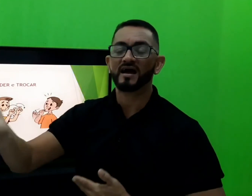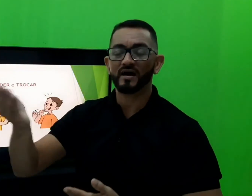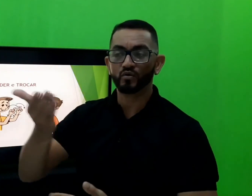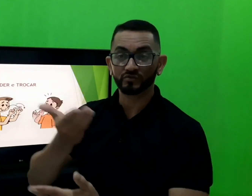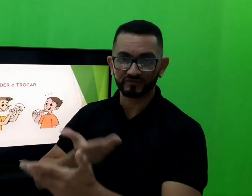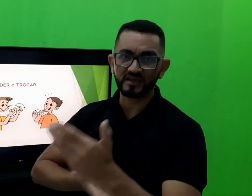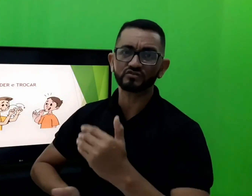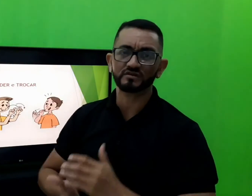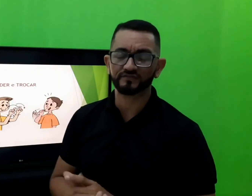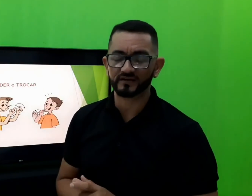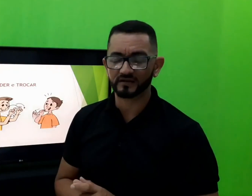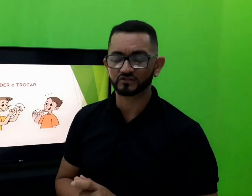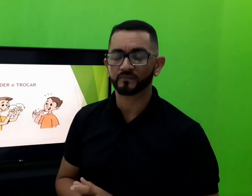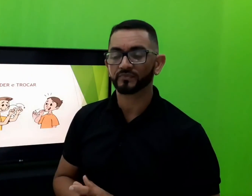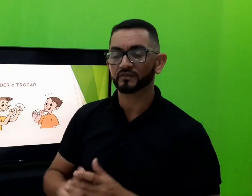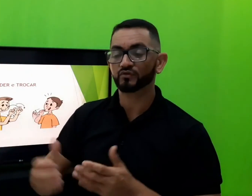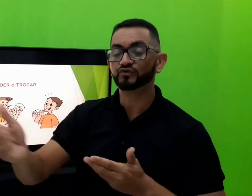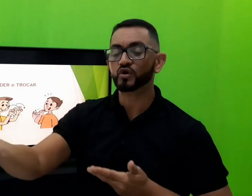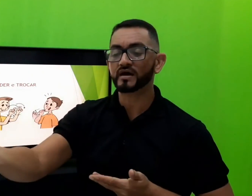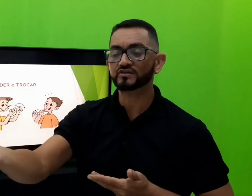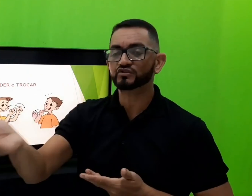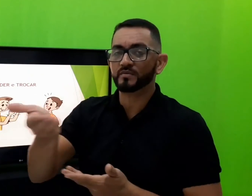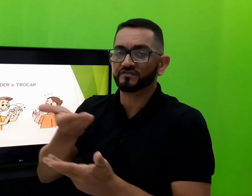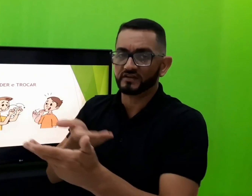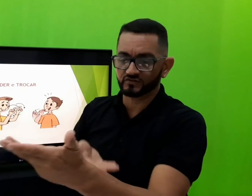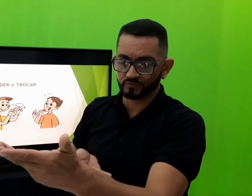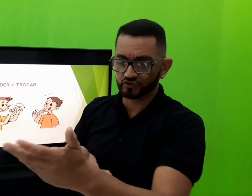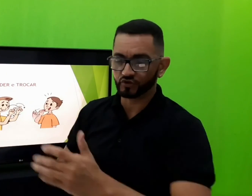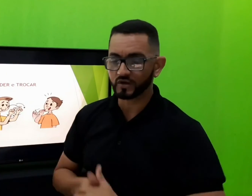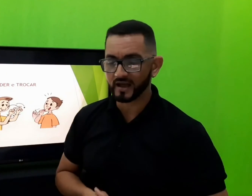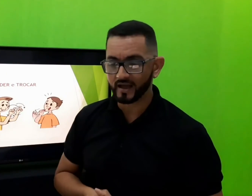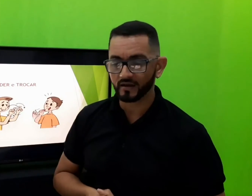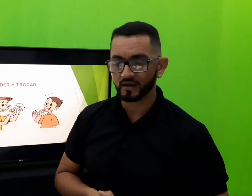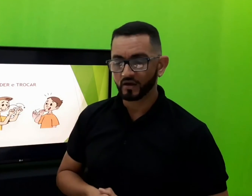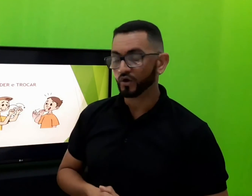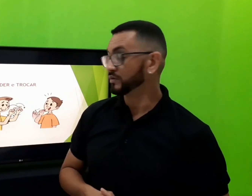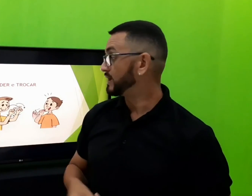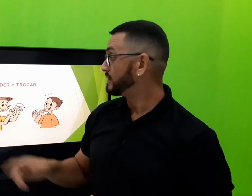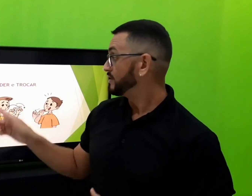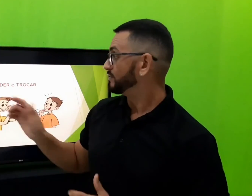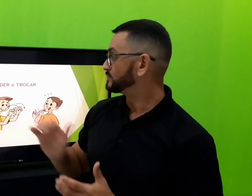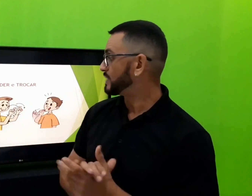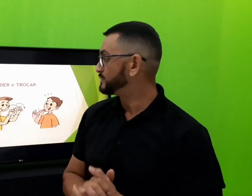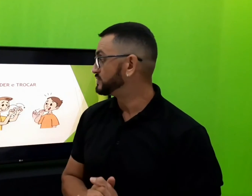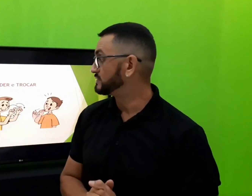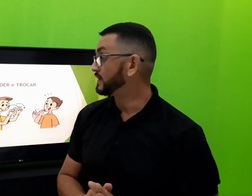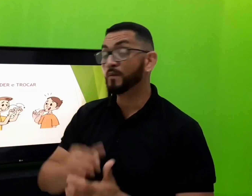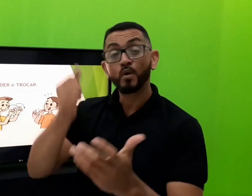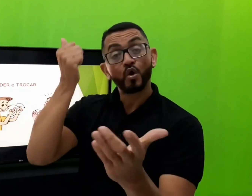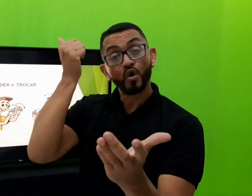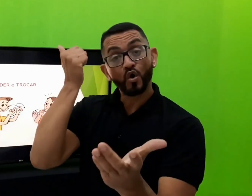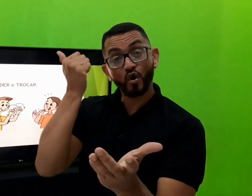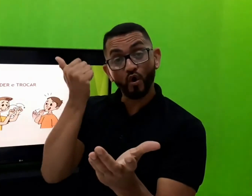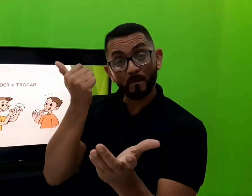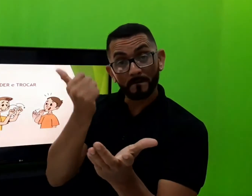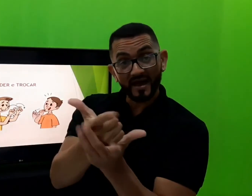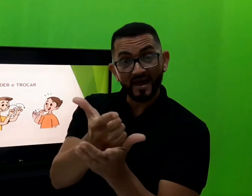o contexto é diferente. Então, trocar é só uma vez. Vamos trocar. Ok? Vamos repetir então.